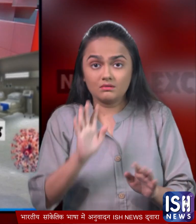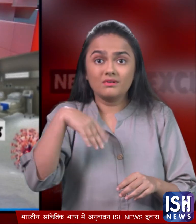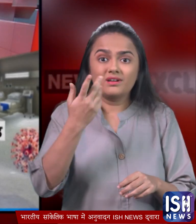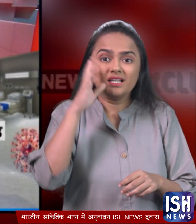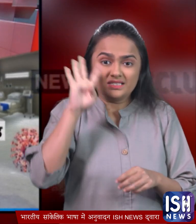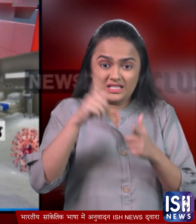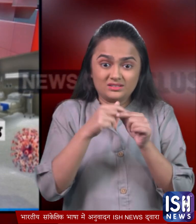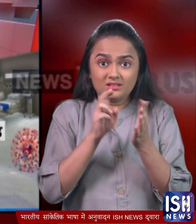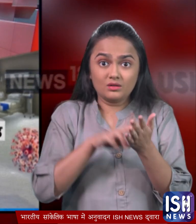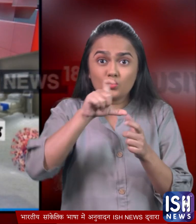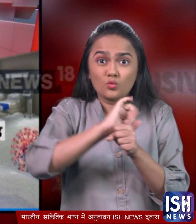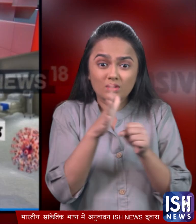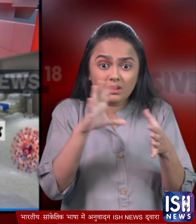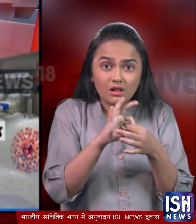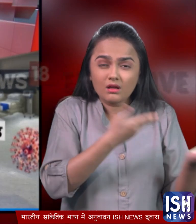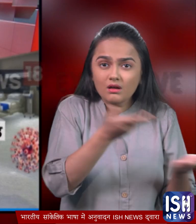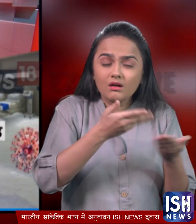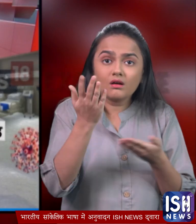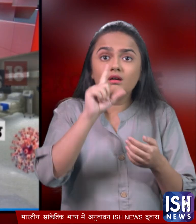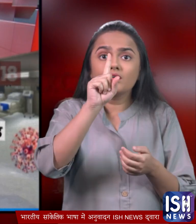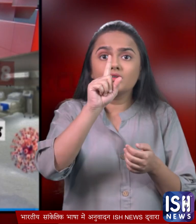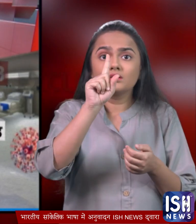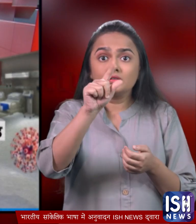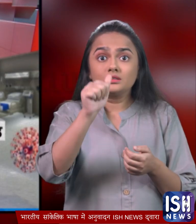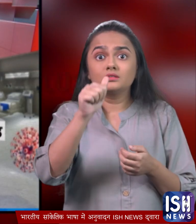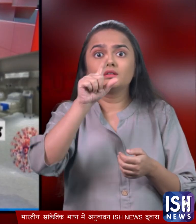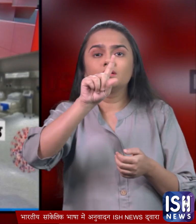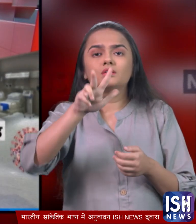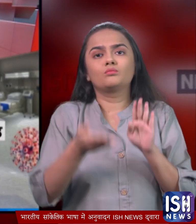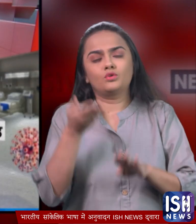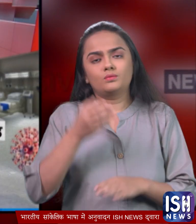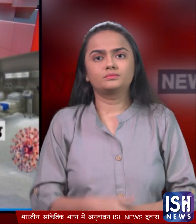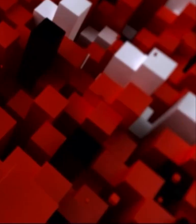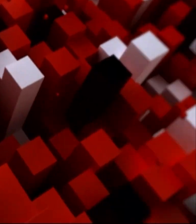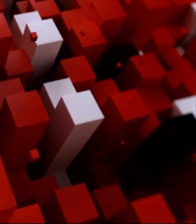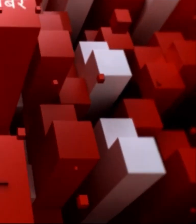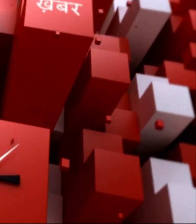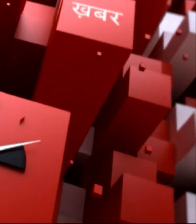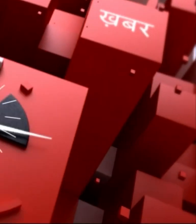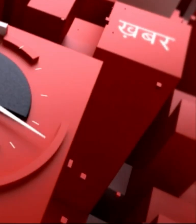जबकि 4 जनवरी को कोरोना मरीजों के अस्पतालों में भर्ती होने का यह आंकड़ा 1,668 रहा था।